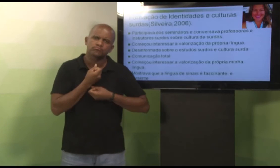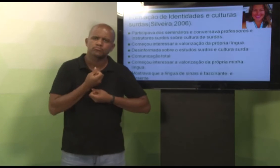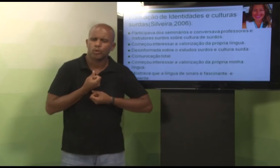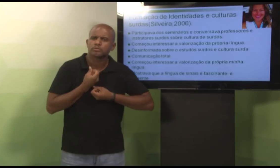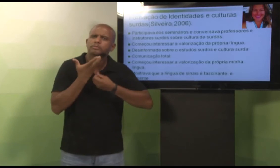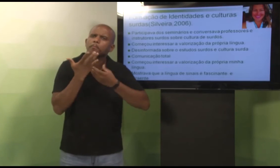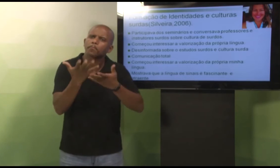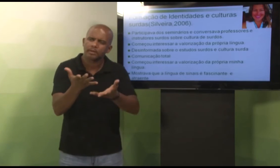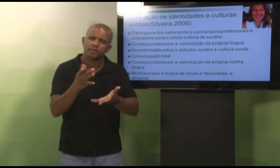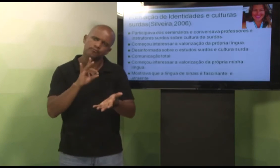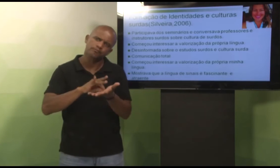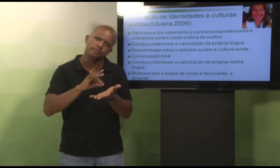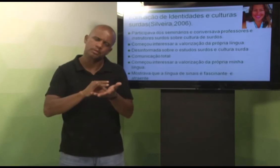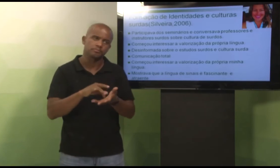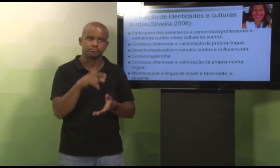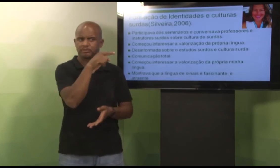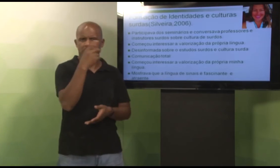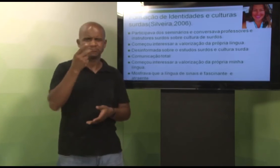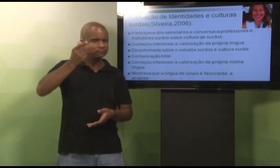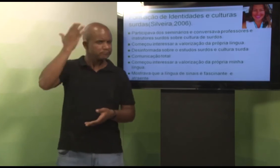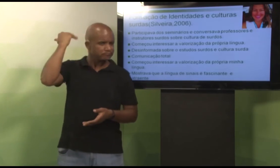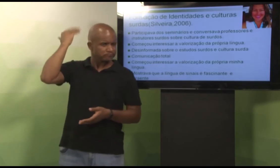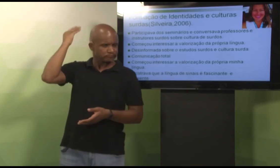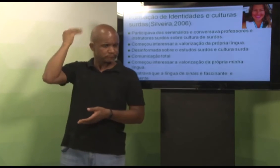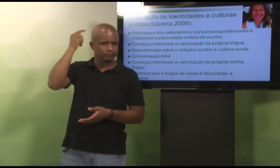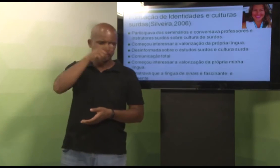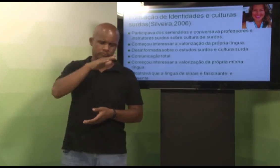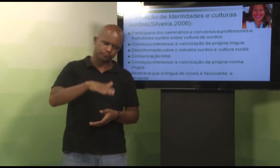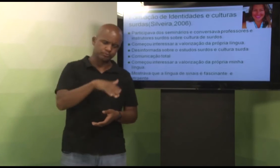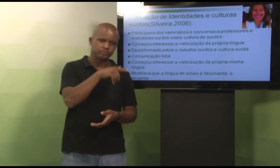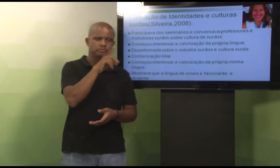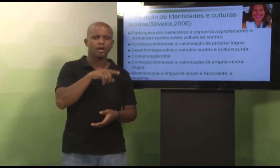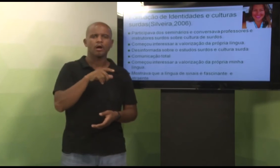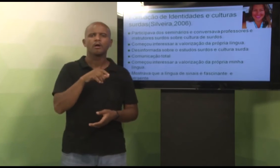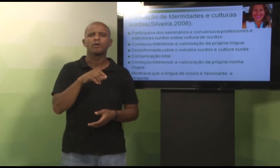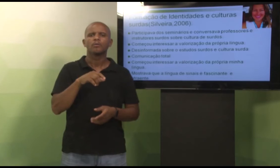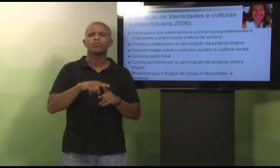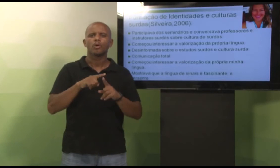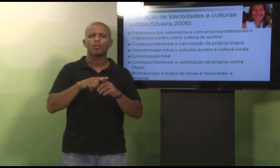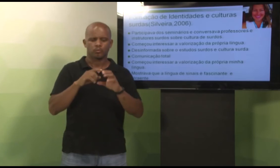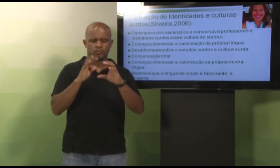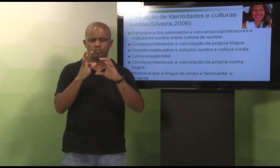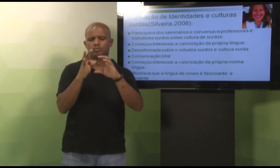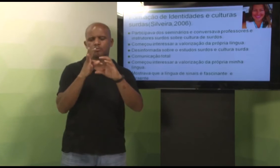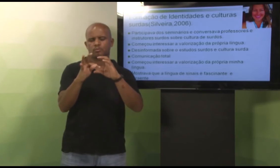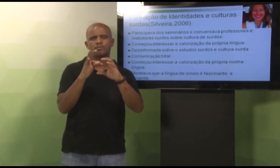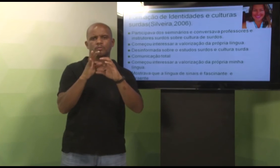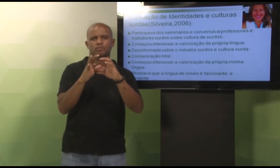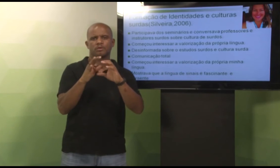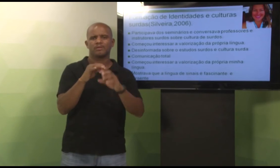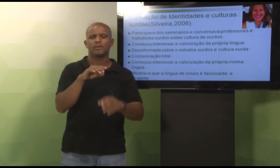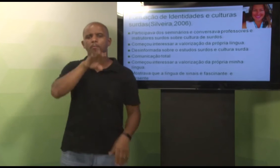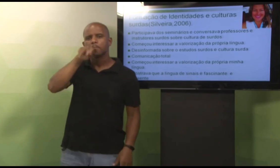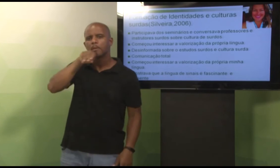chamou uma mulher para fazer a entrevista e essa mulher começou a falar